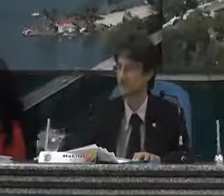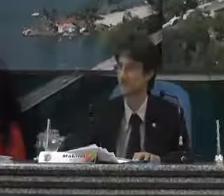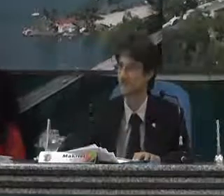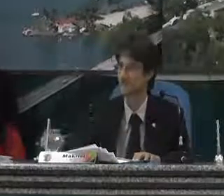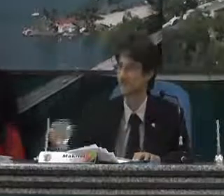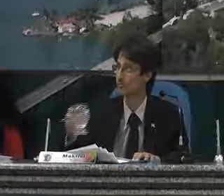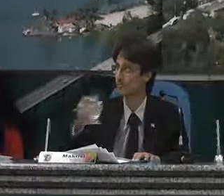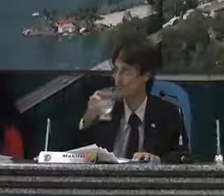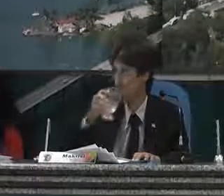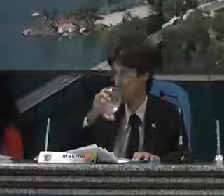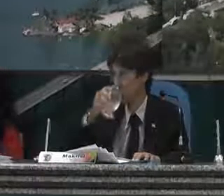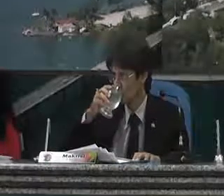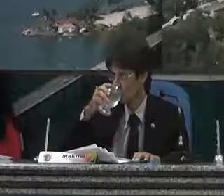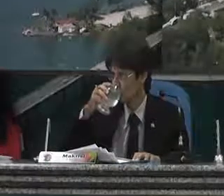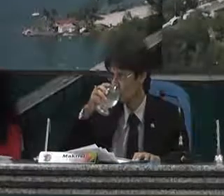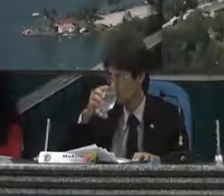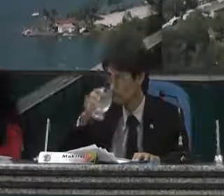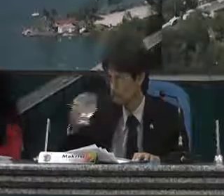Vereador Ivo Evangelista.